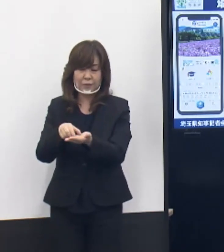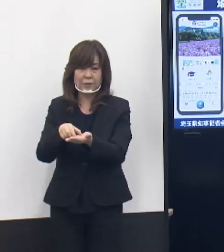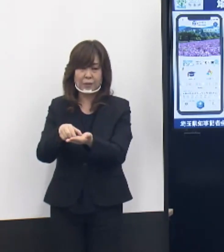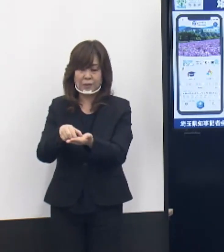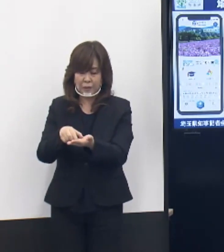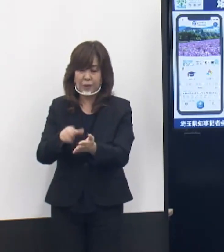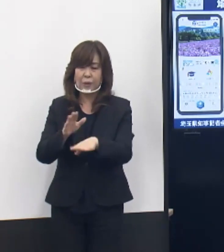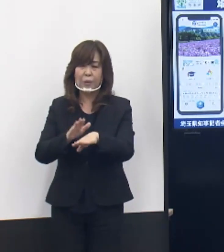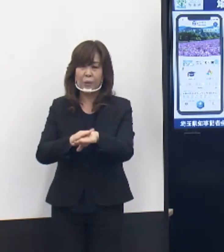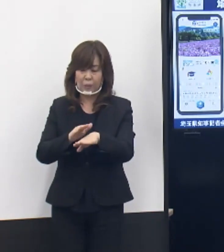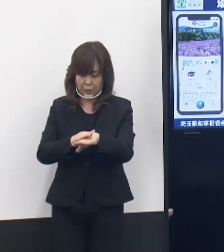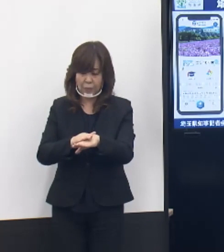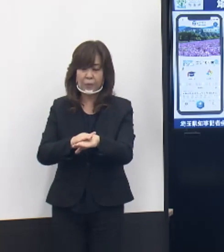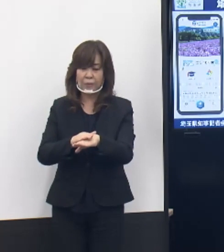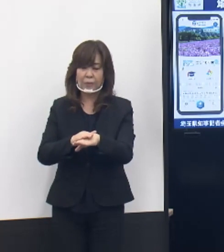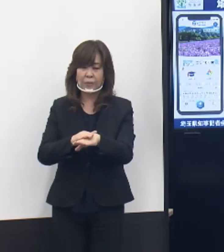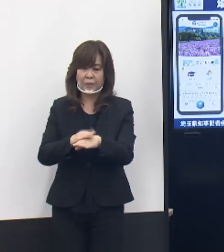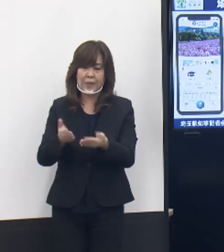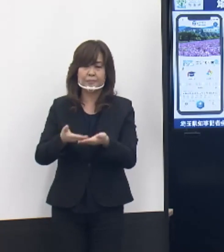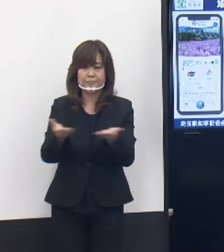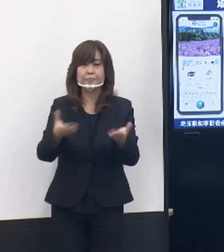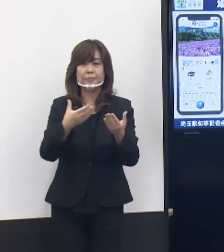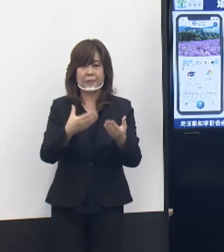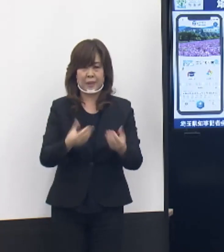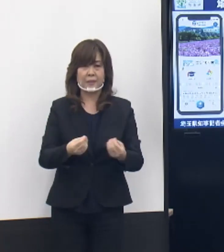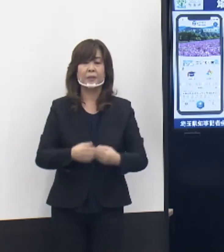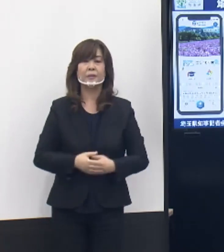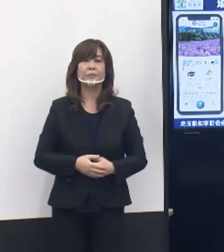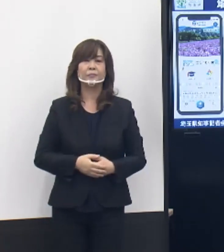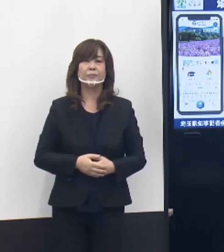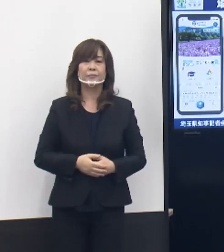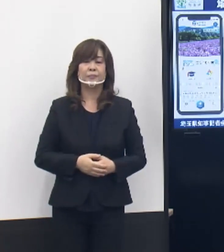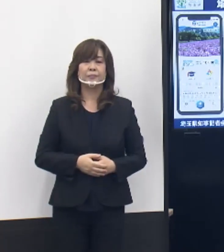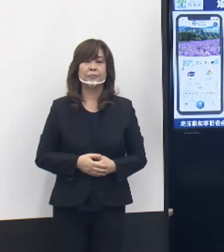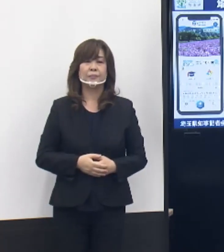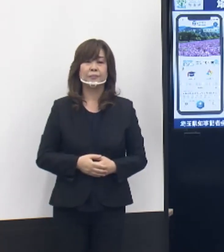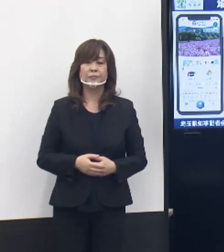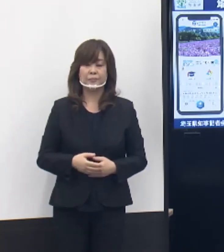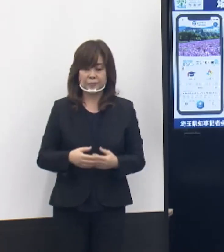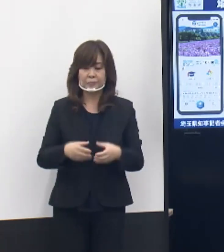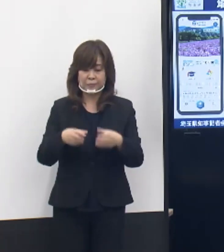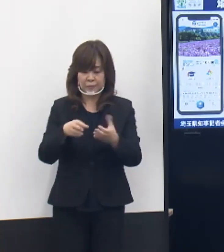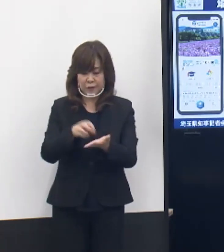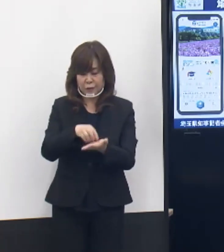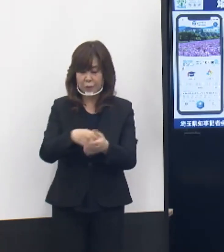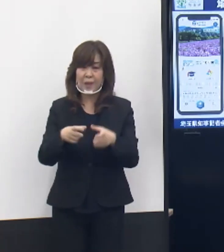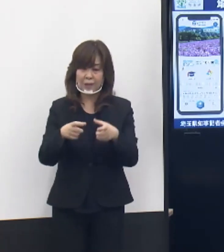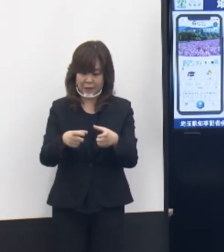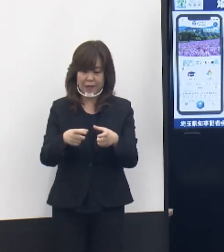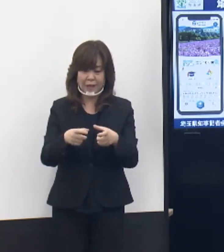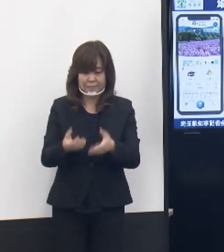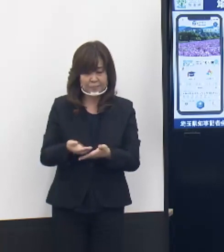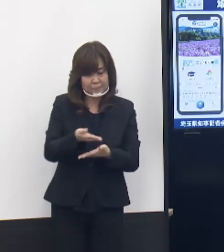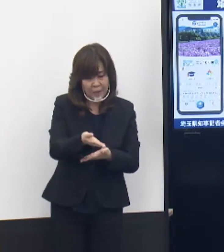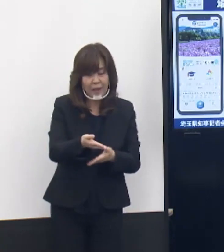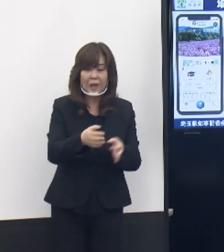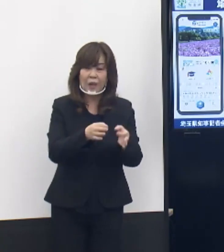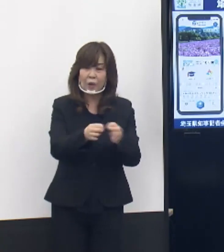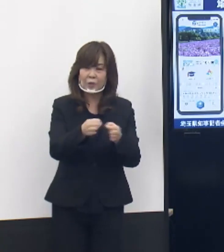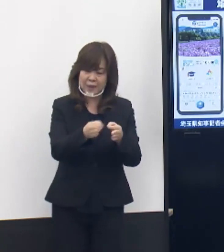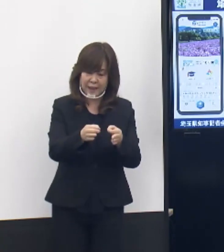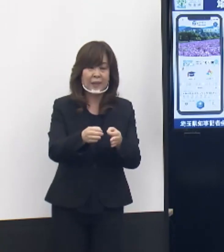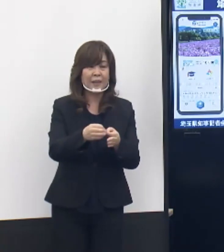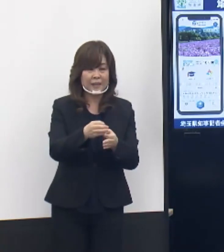のお渡しをさせていただいています。で、これがあればお店での確認は不要ですので、ぜひ多くの皆さ